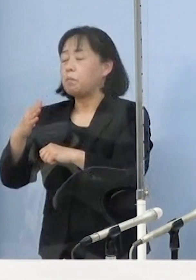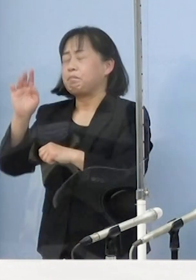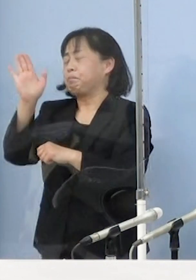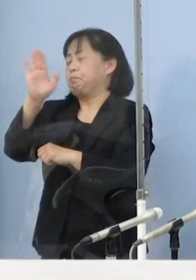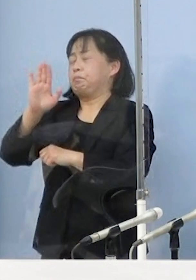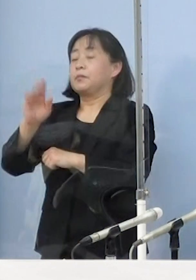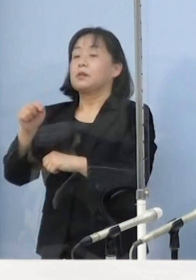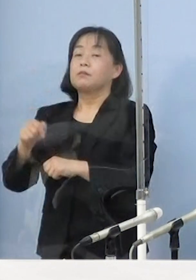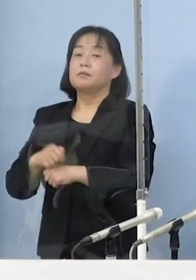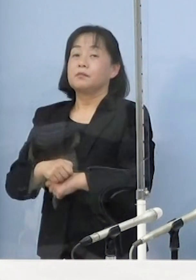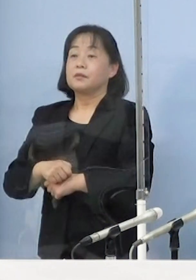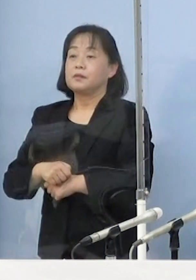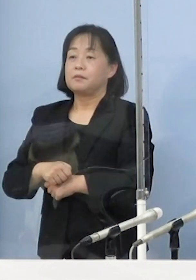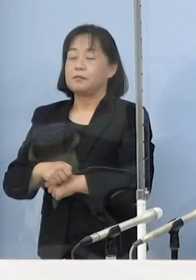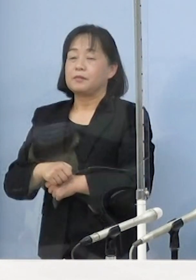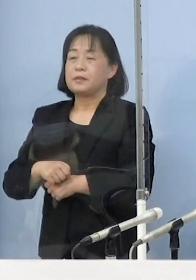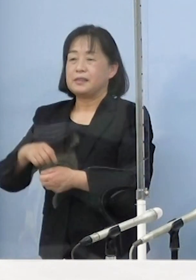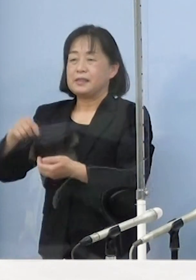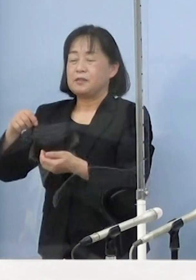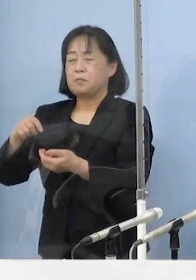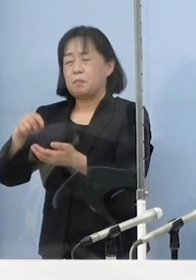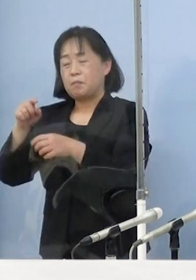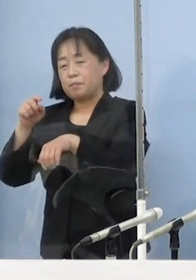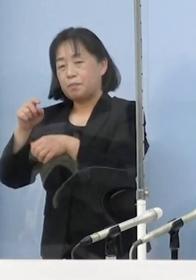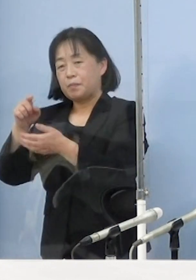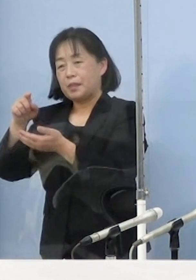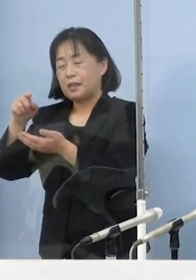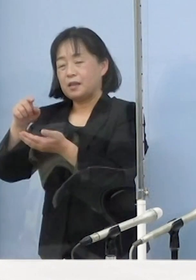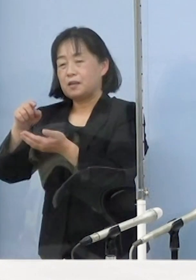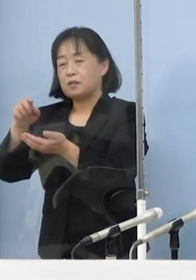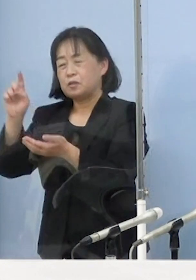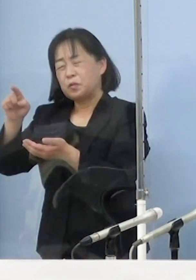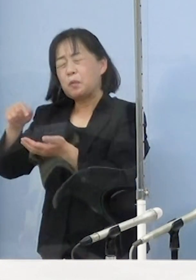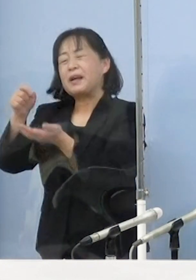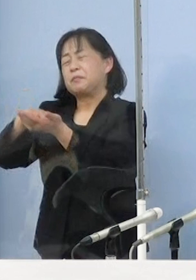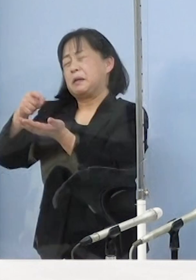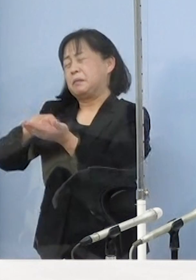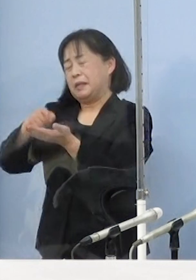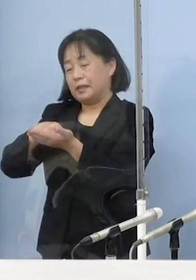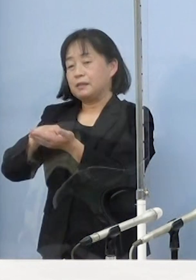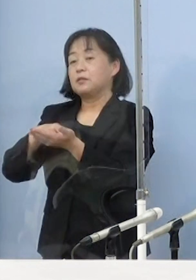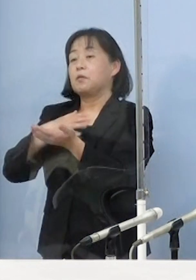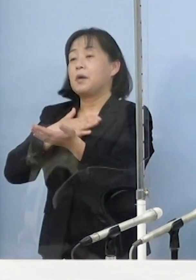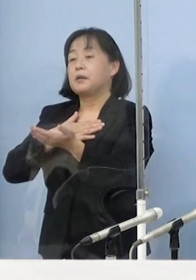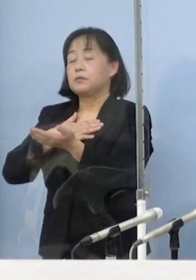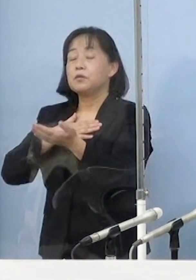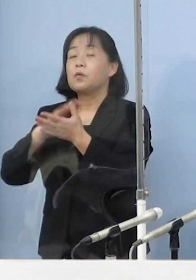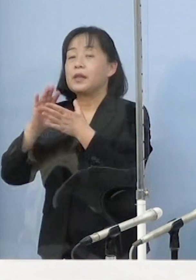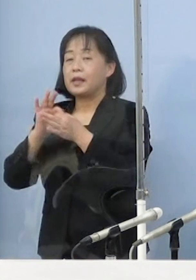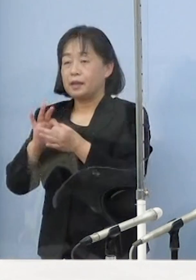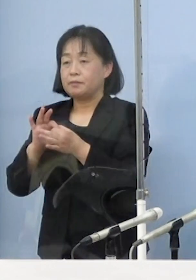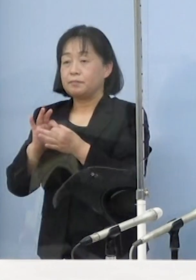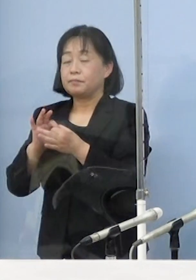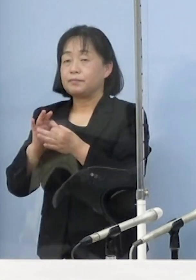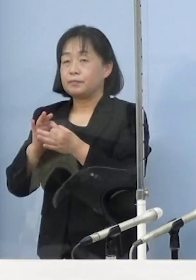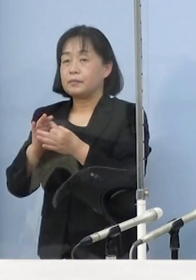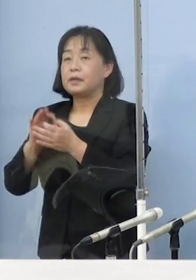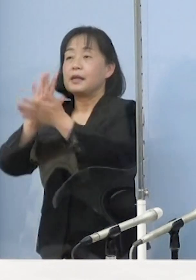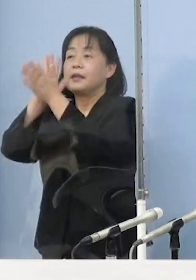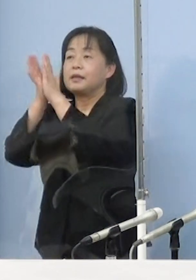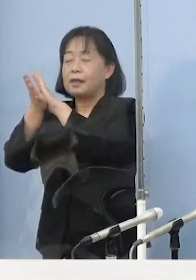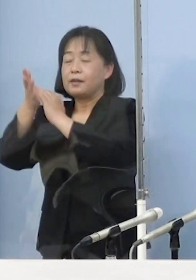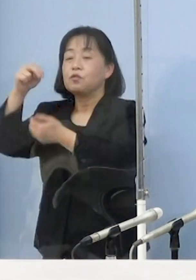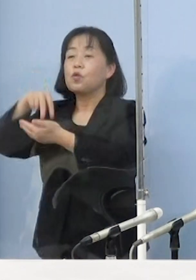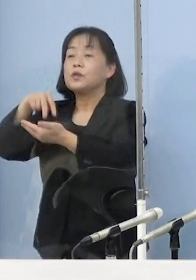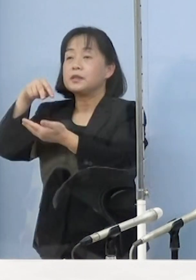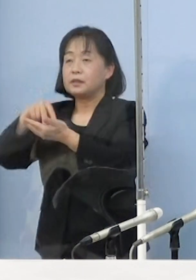てもこれでは少しタイミング的に上んすぎるということがありますので、県による増設